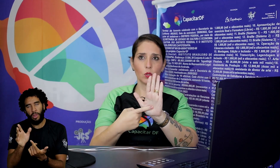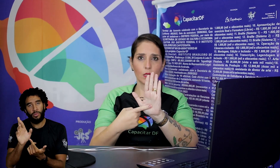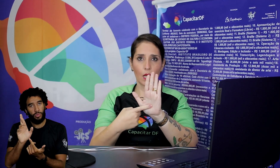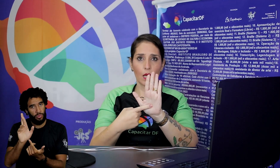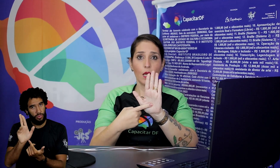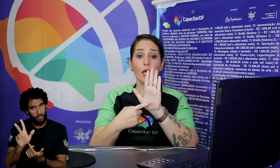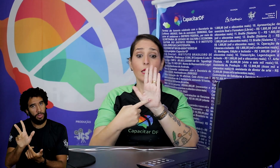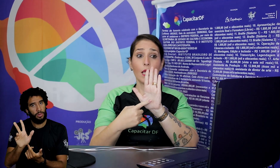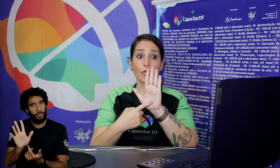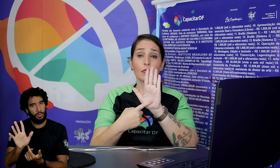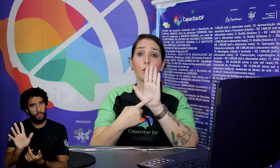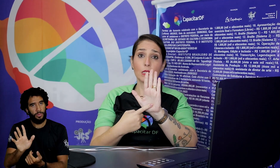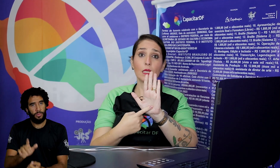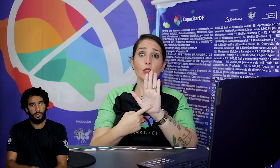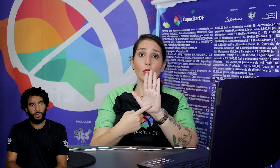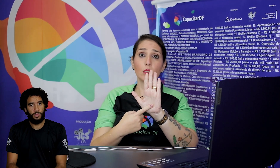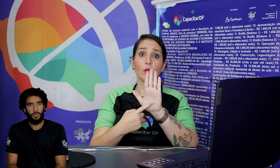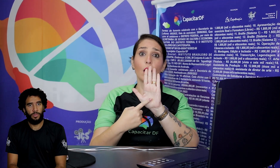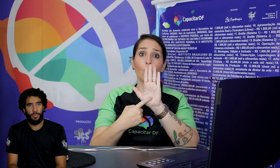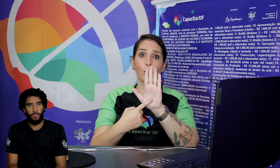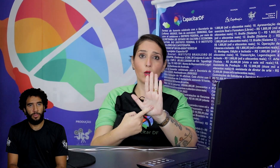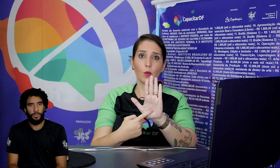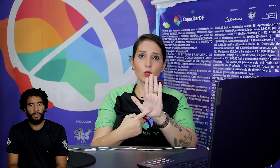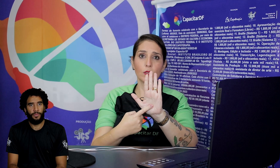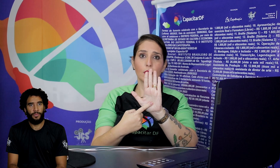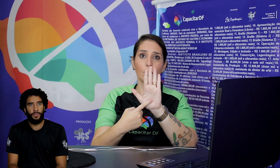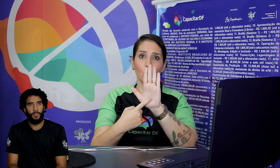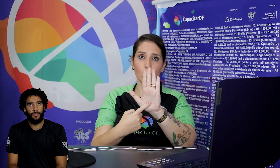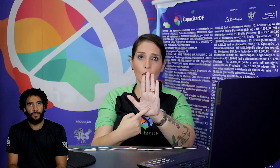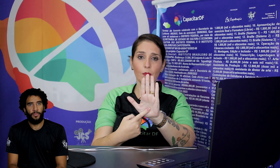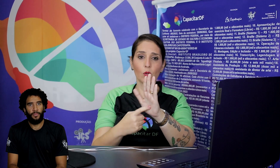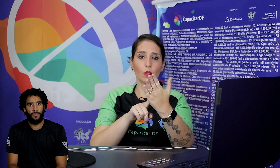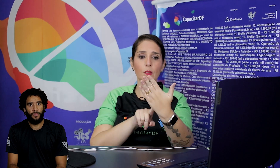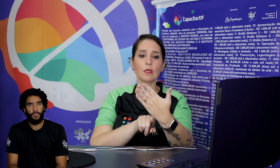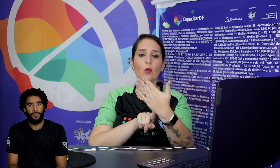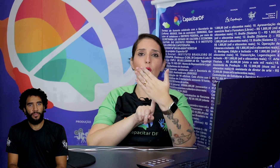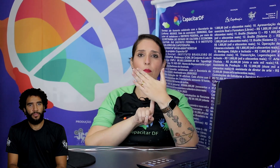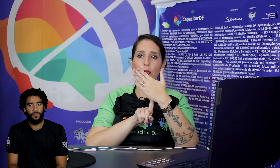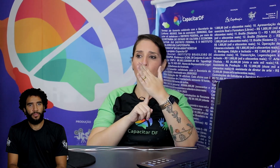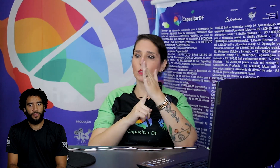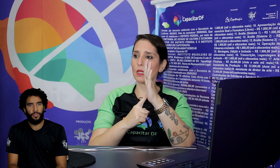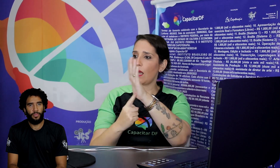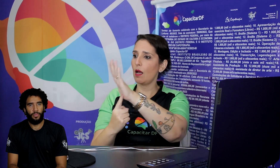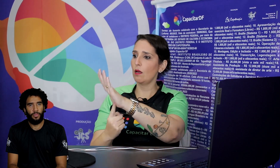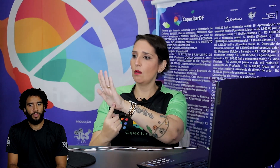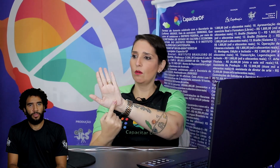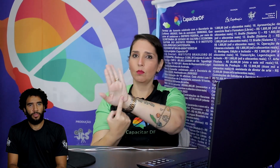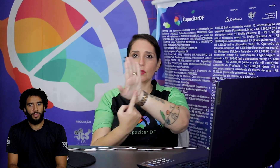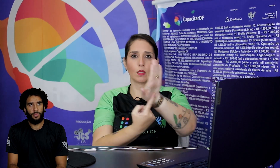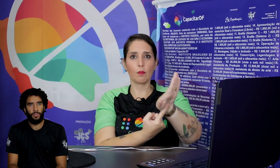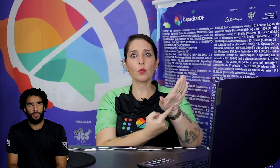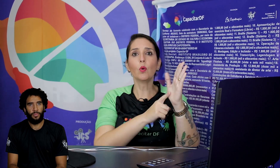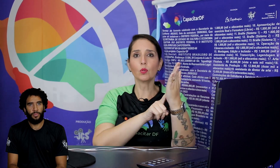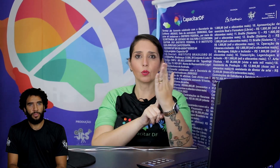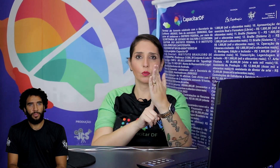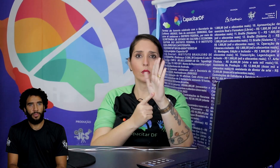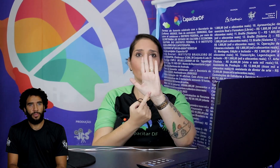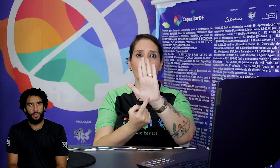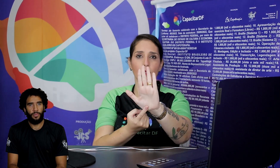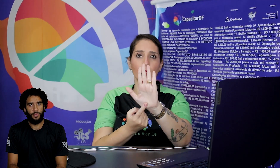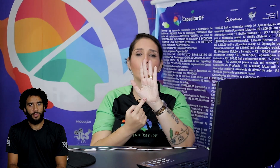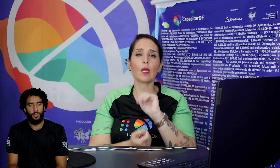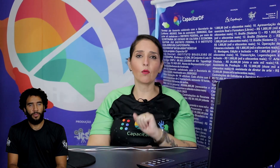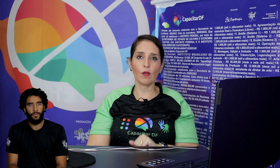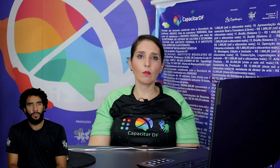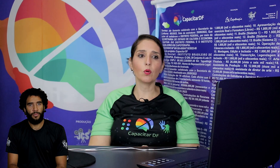mão. Mostrar. E esse pode ser direcional, porque aí eu posso dizer mostrar para outra pessoa, me mostrar, mostrar para o outro. Então,